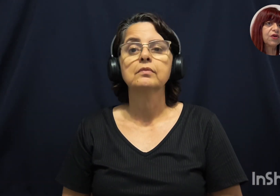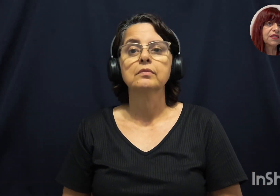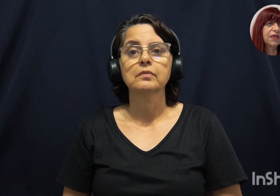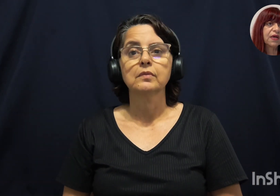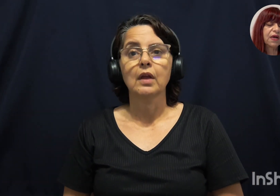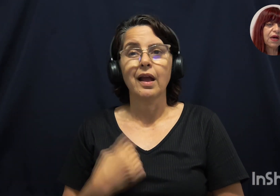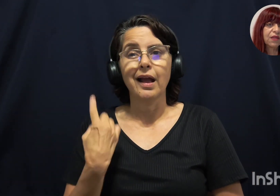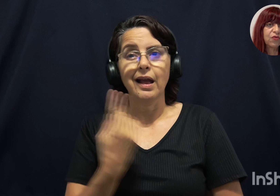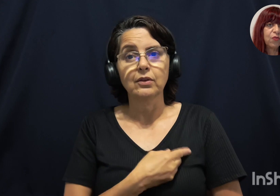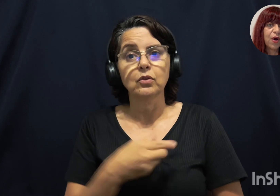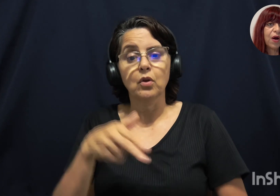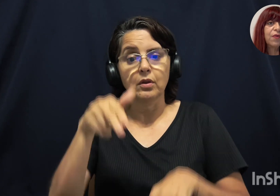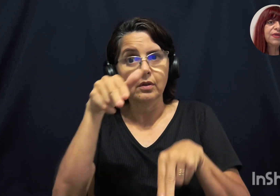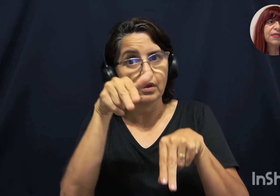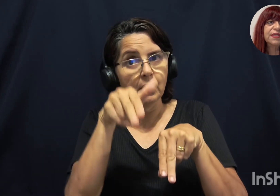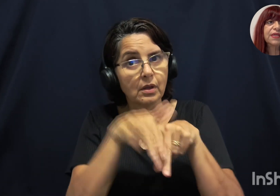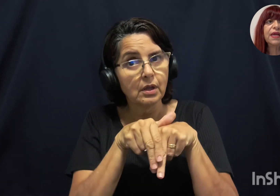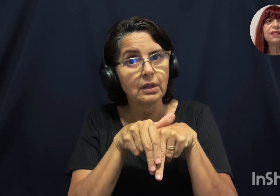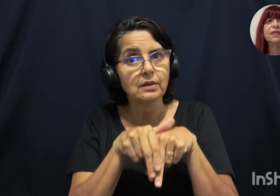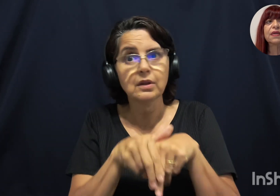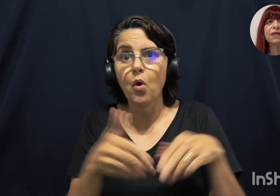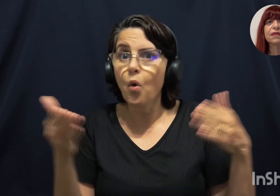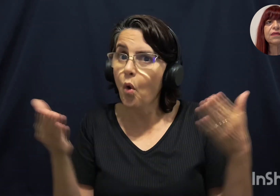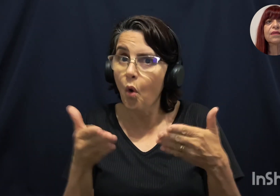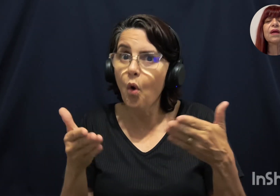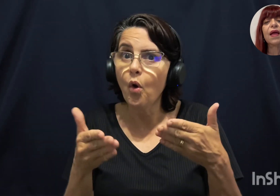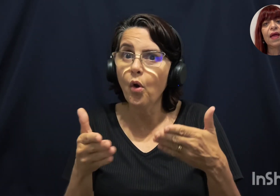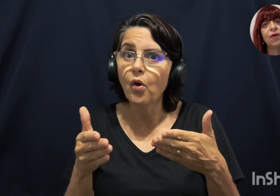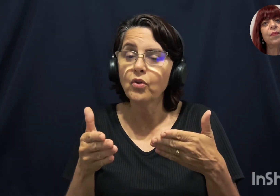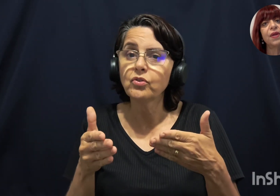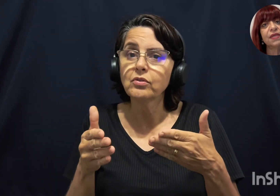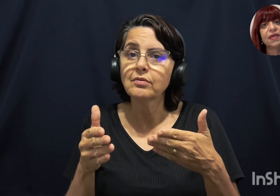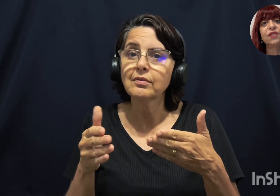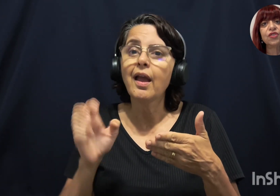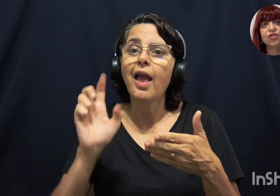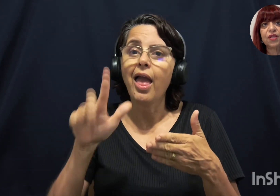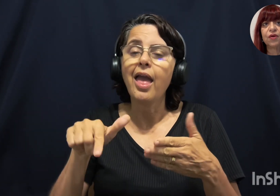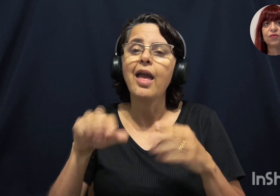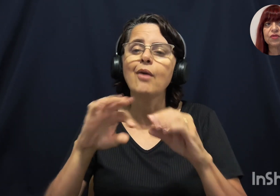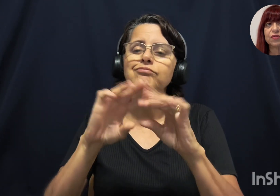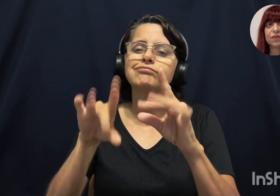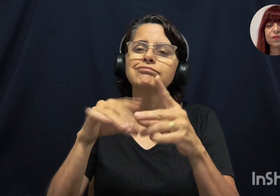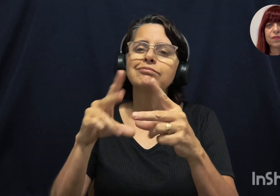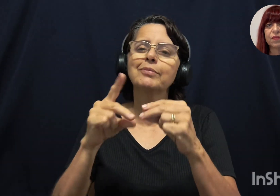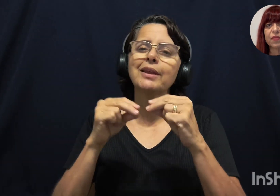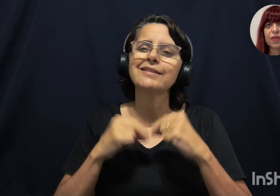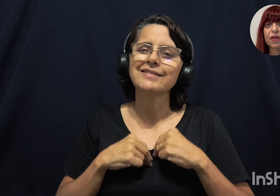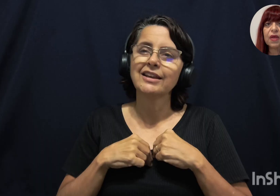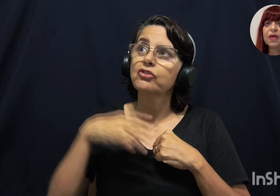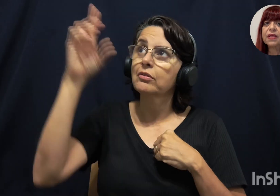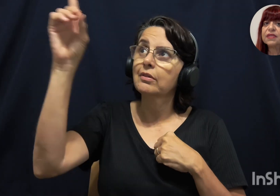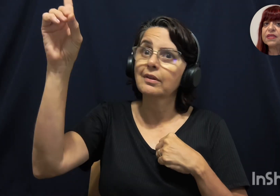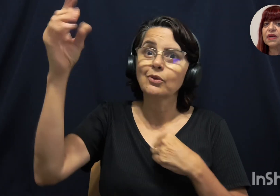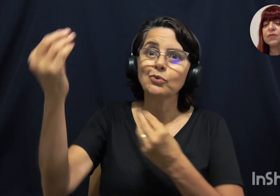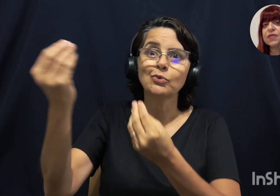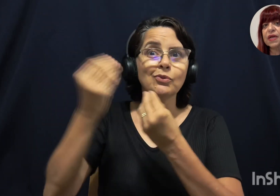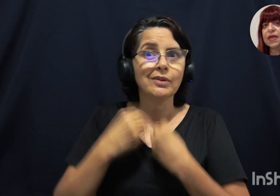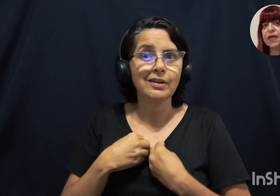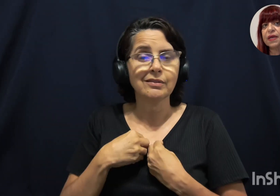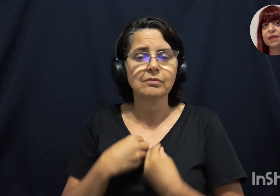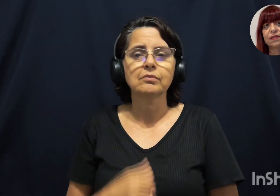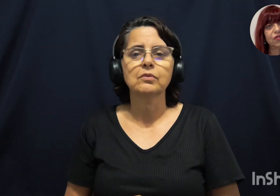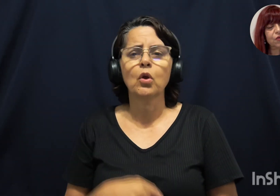Esta nossa atual existência é um presente de Deus.